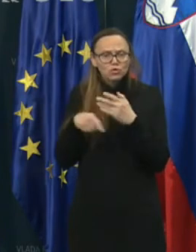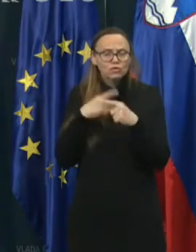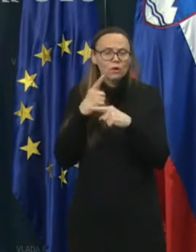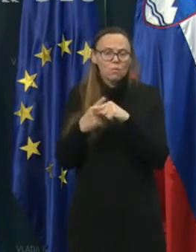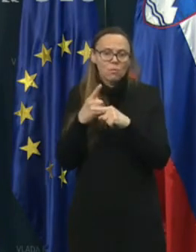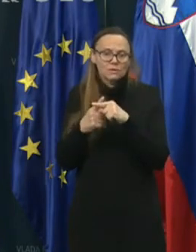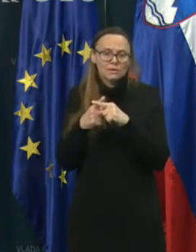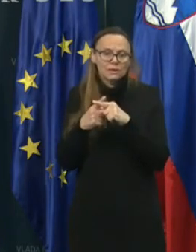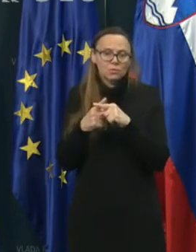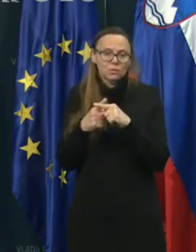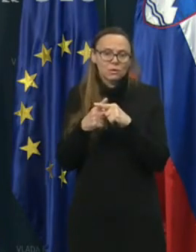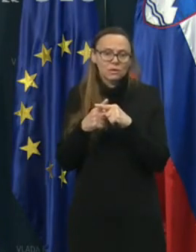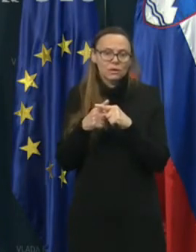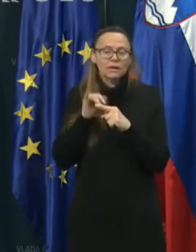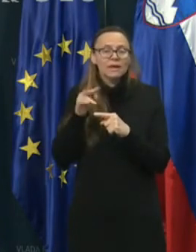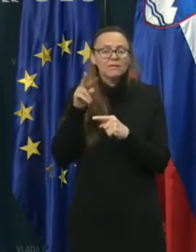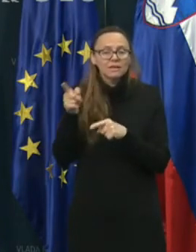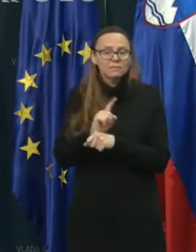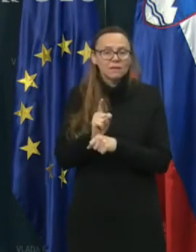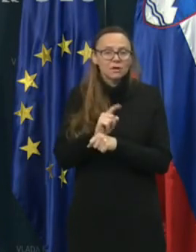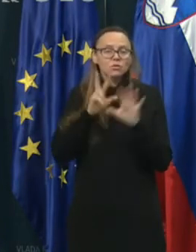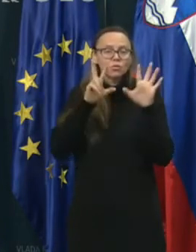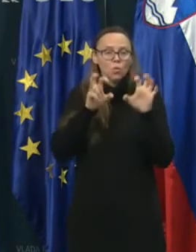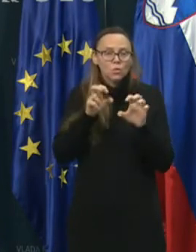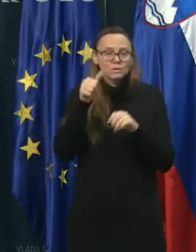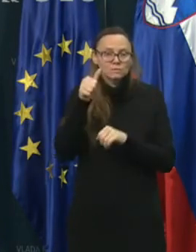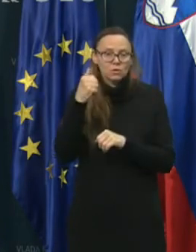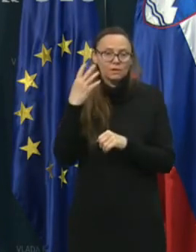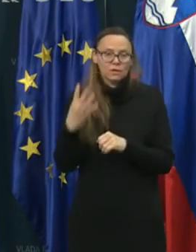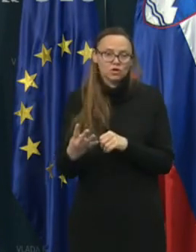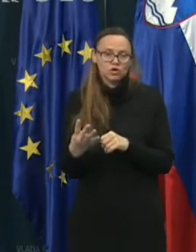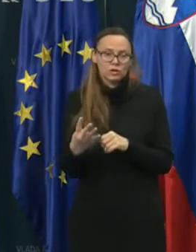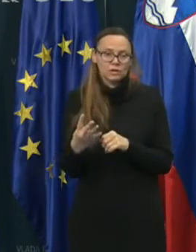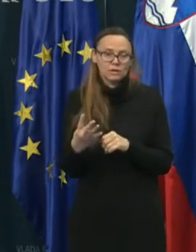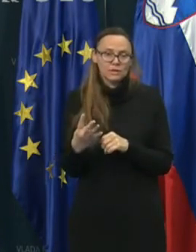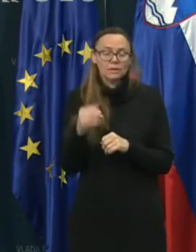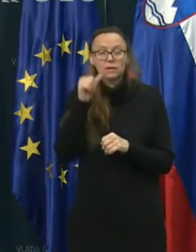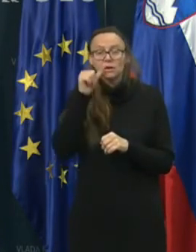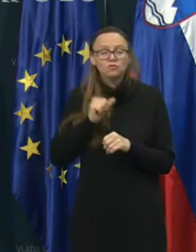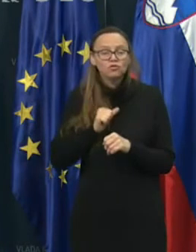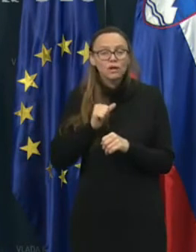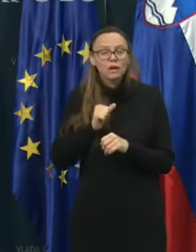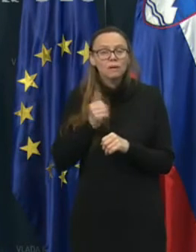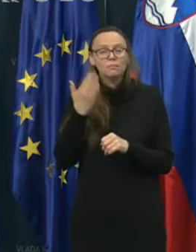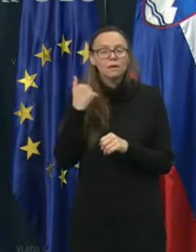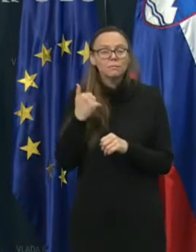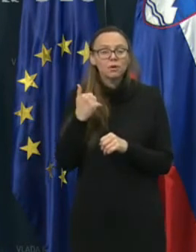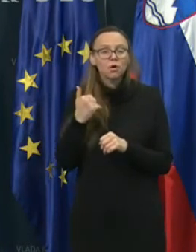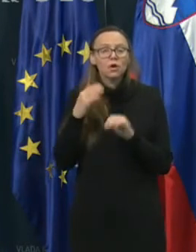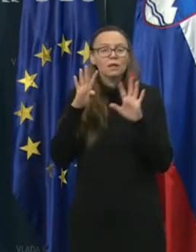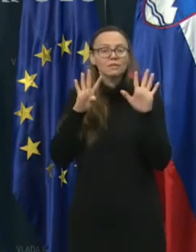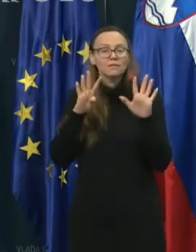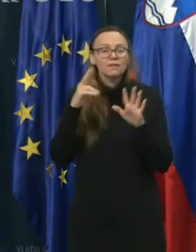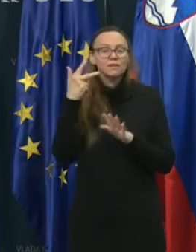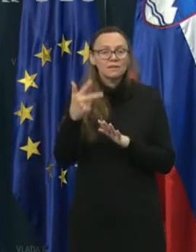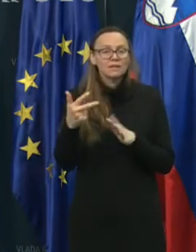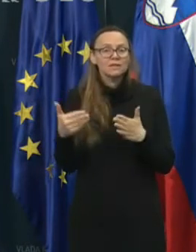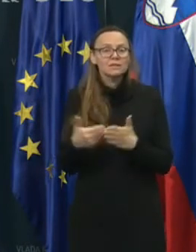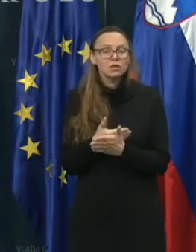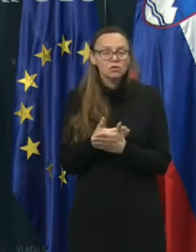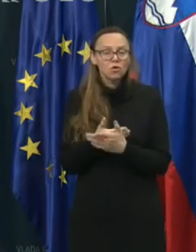pozitivnih je v tem trenutku 841, včeraj pa je bilo 39